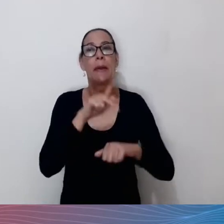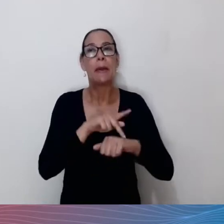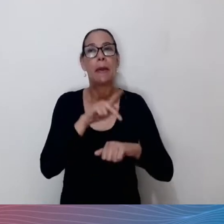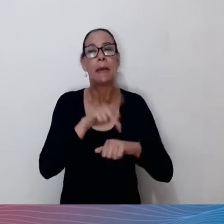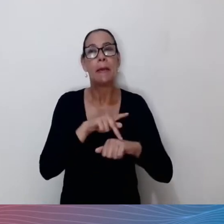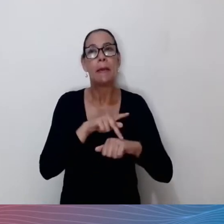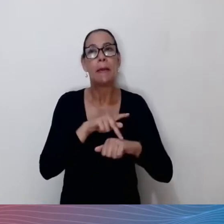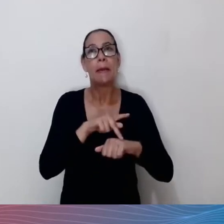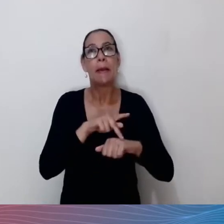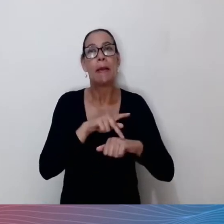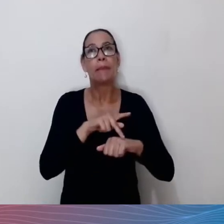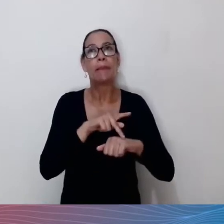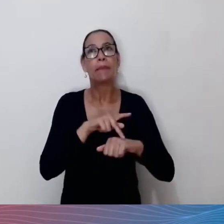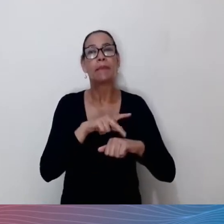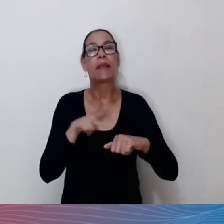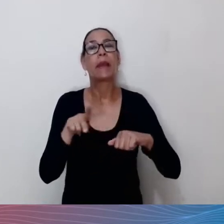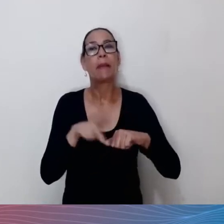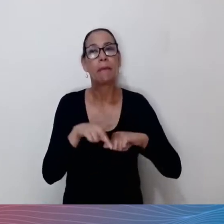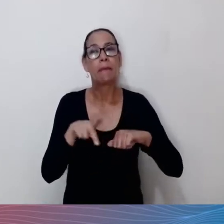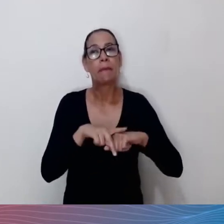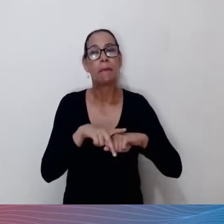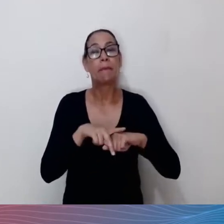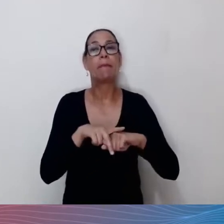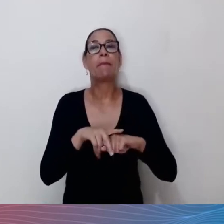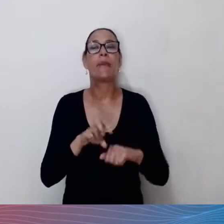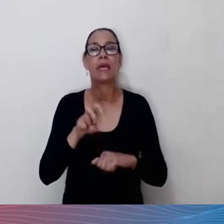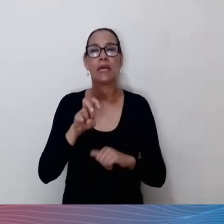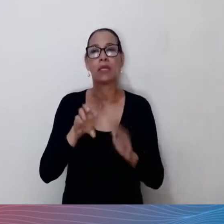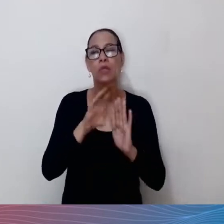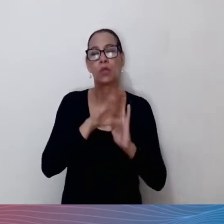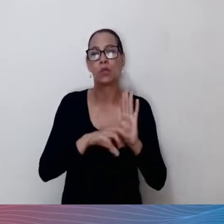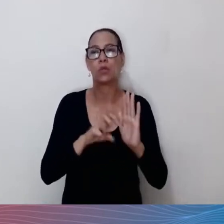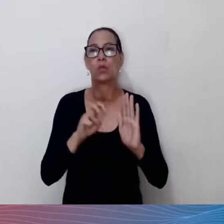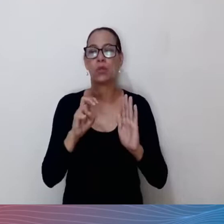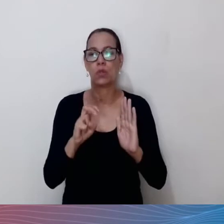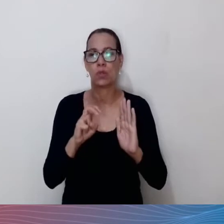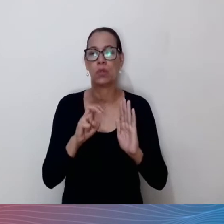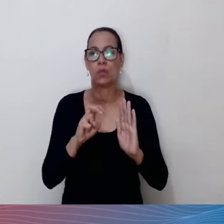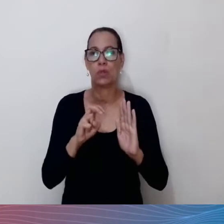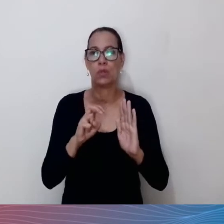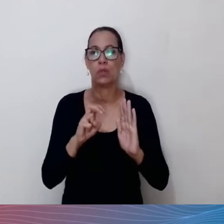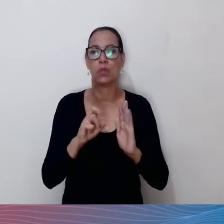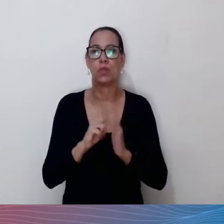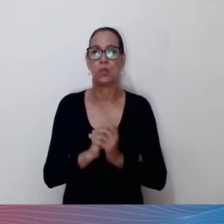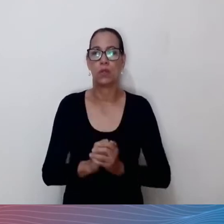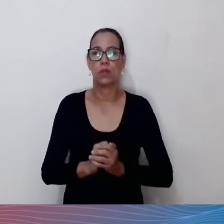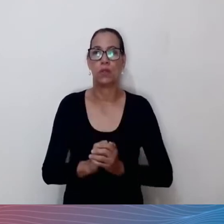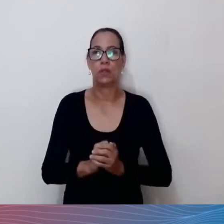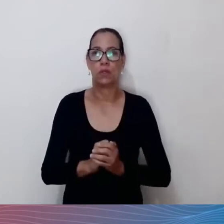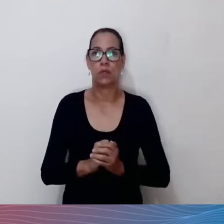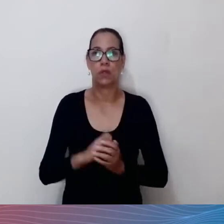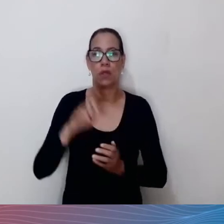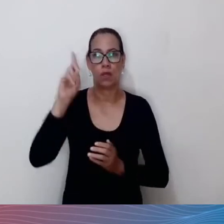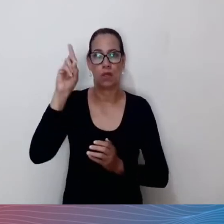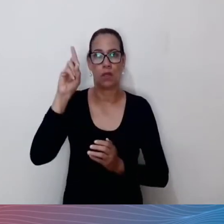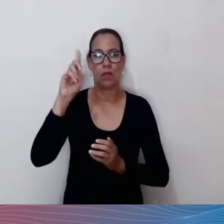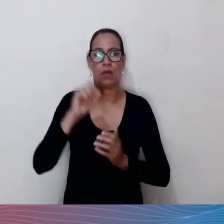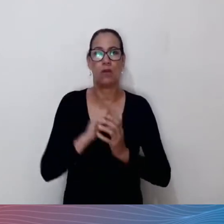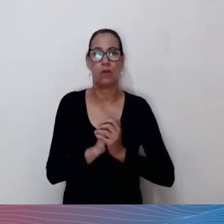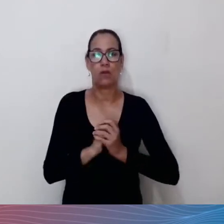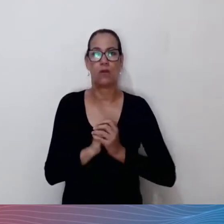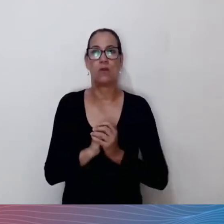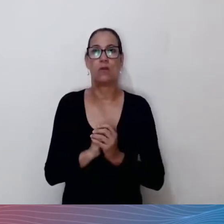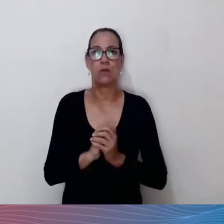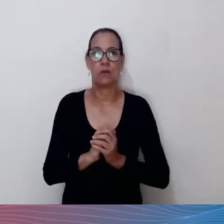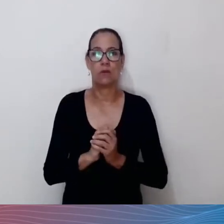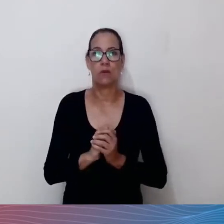Ó Senhor Jesus. 1 Pedro 5. Deus levantou pessoas